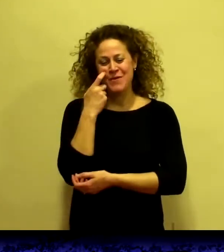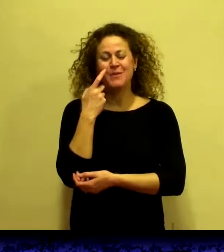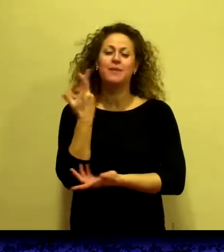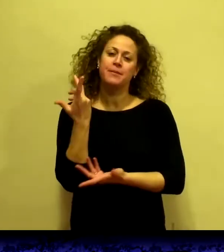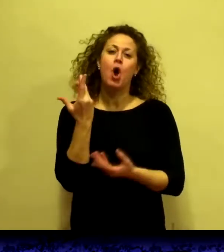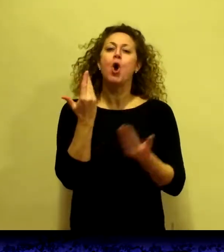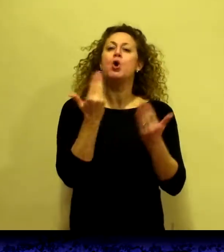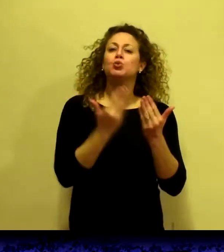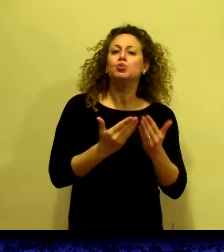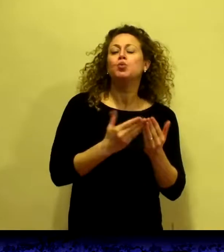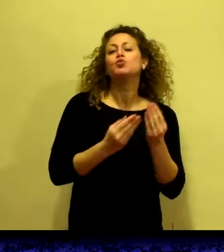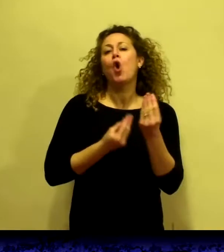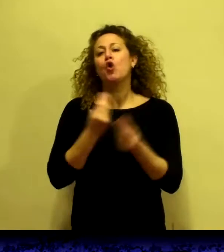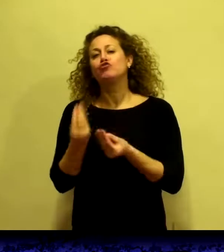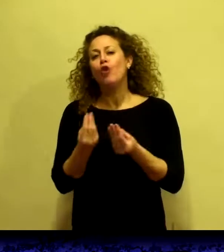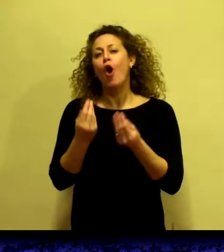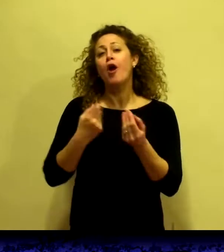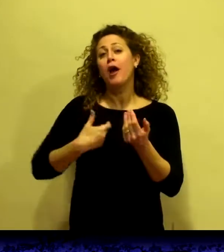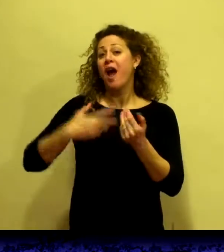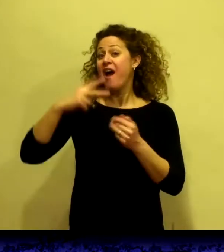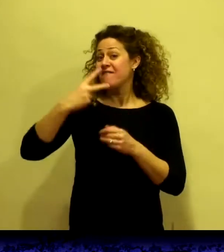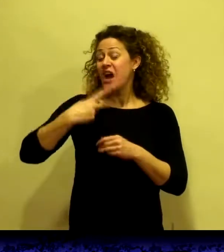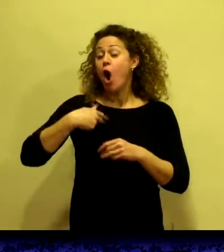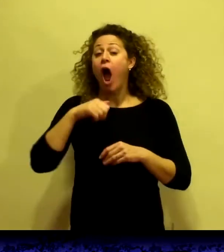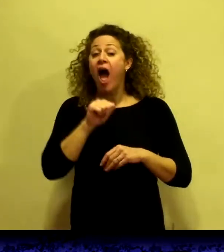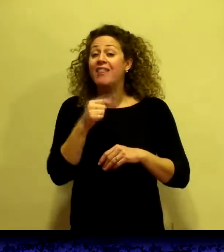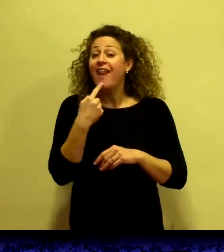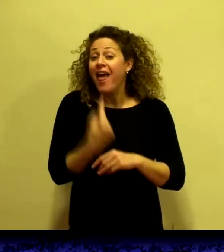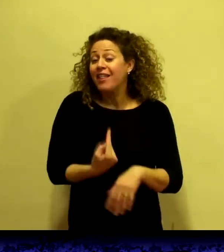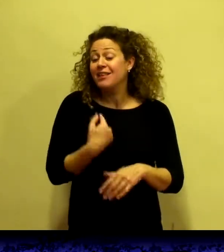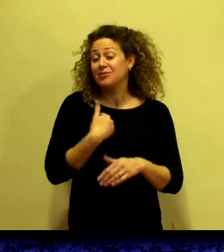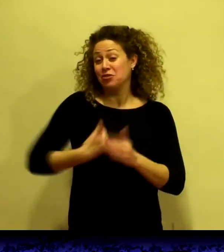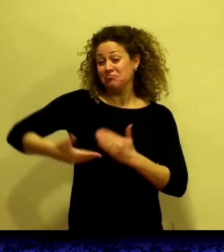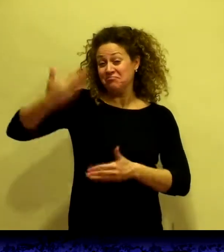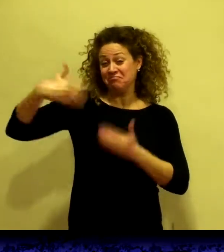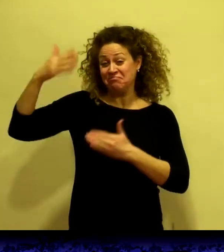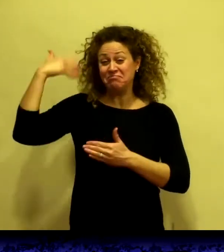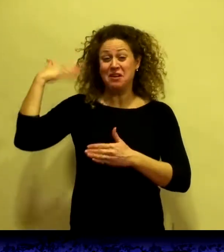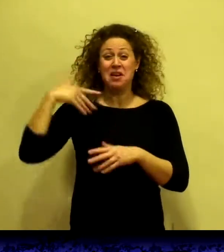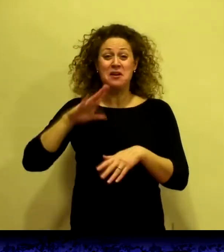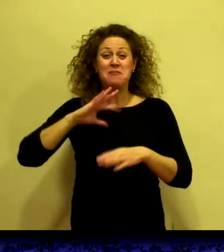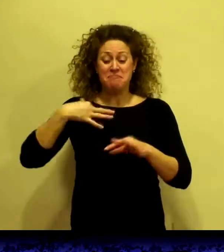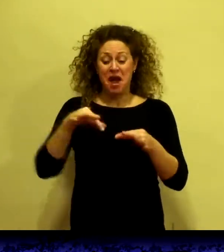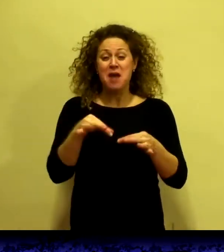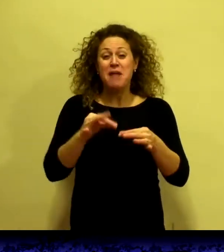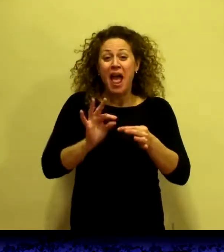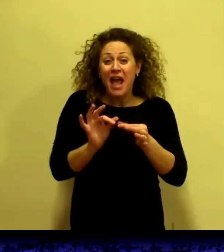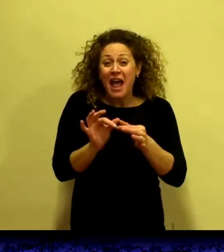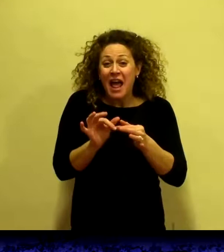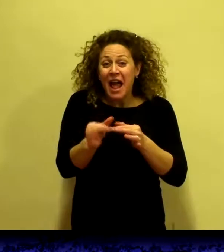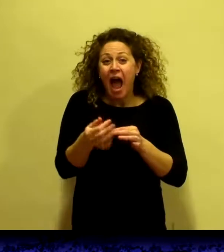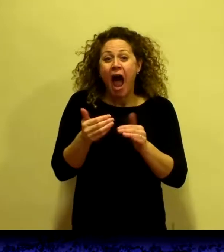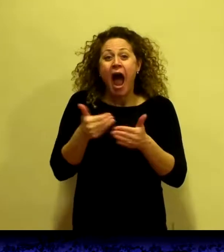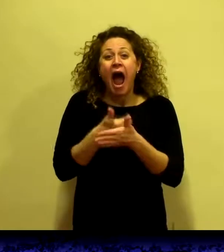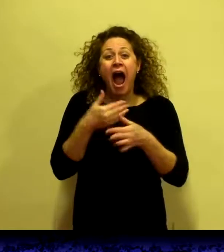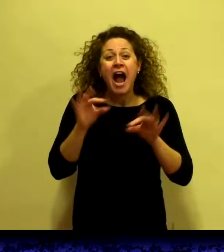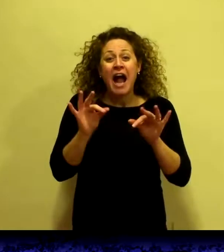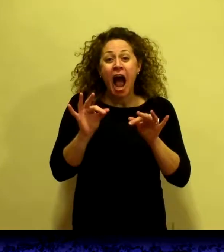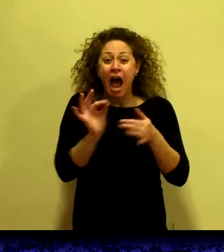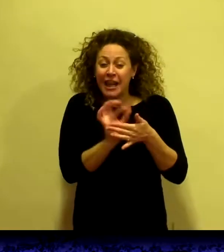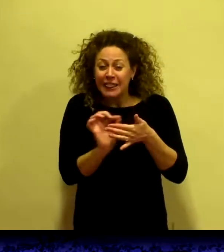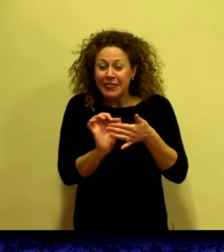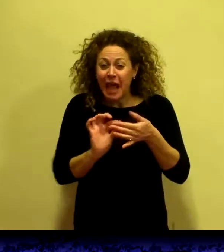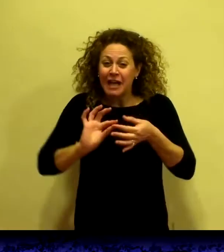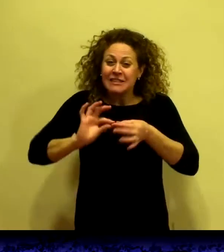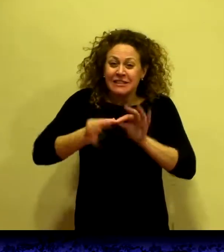ai nostri tempi c'erano i bigliettini, mi passi il cracker e dentro c'era il bigliettino. Oh, il dizionario. Santo